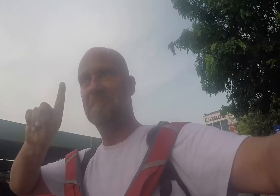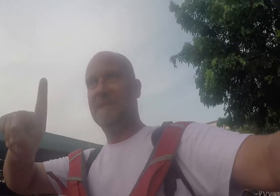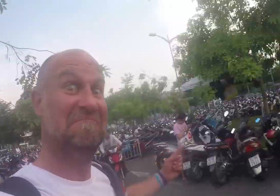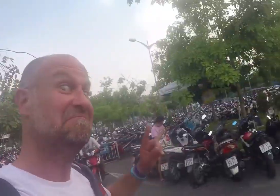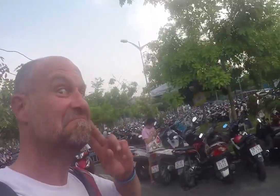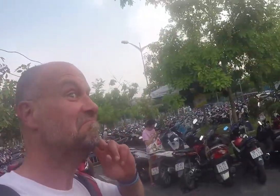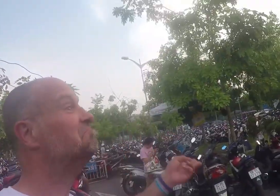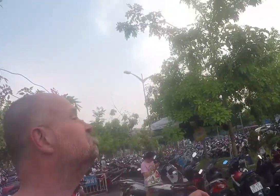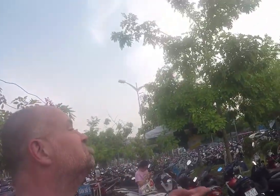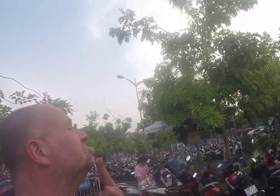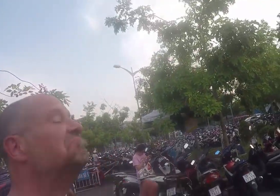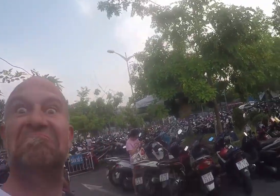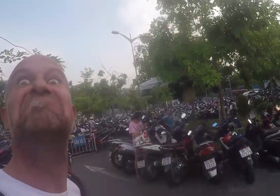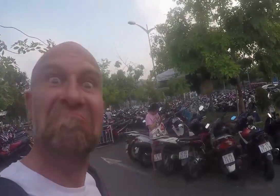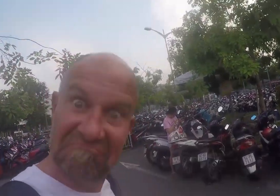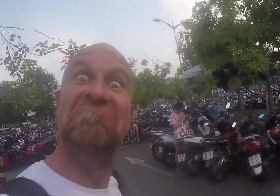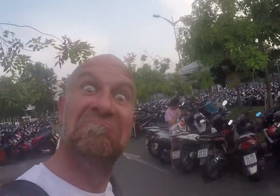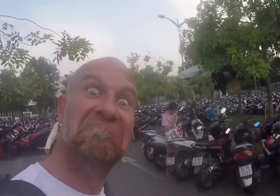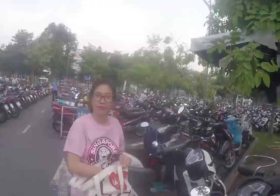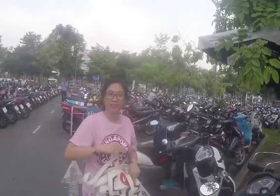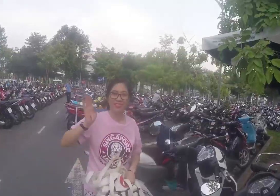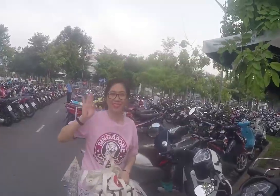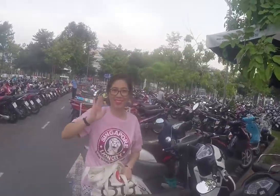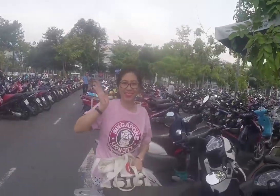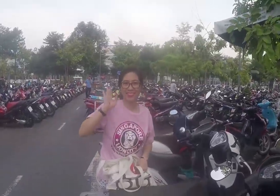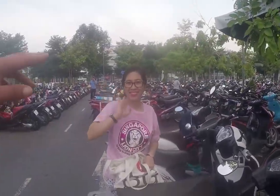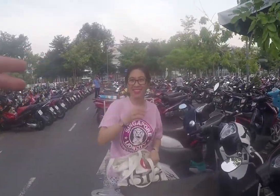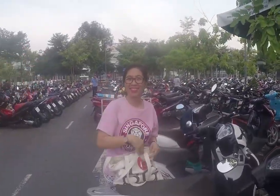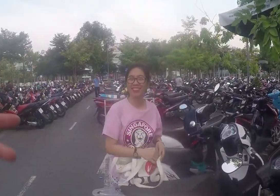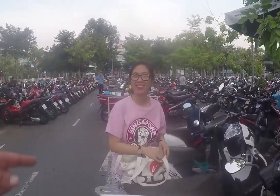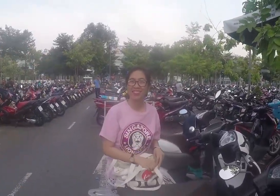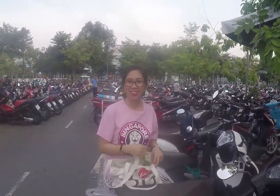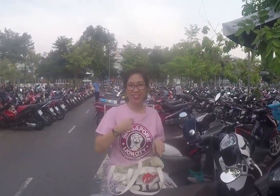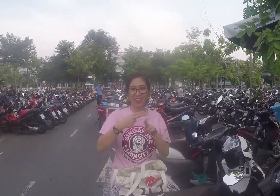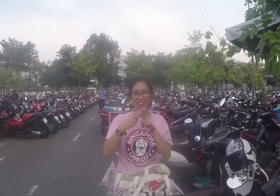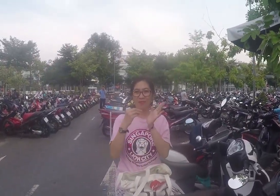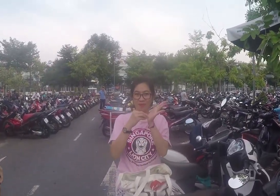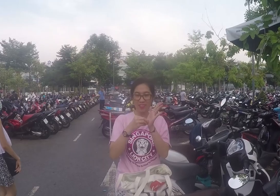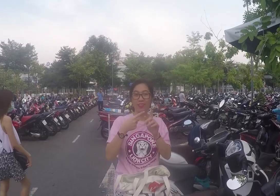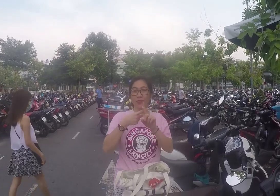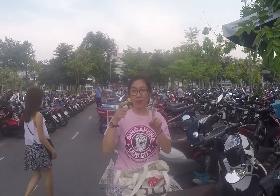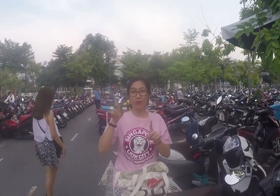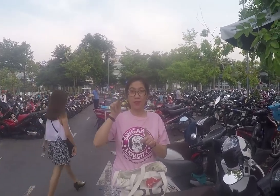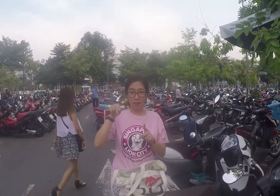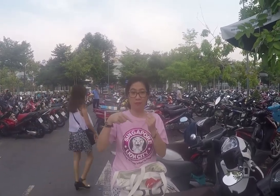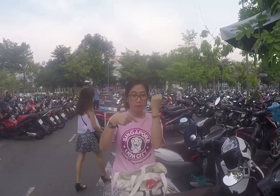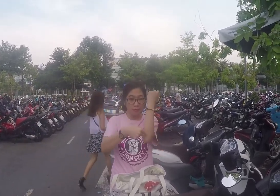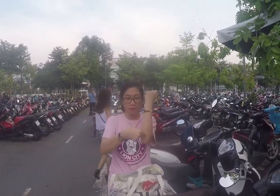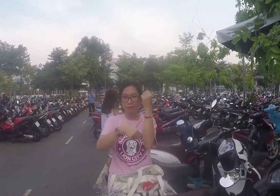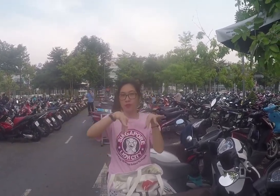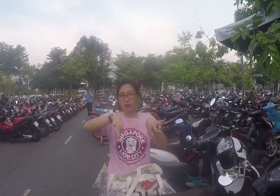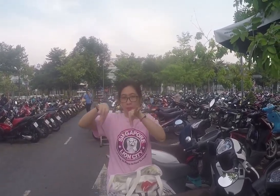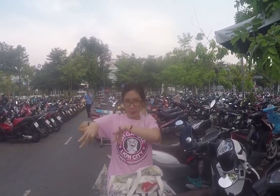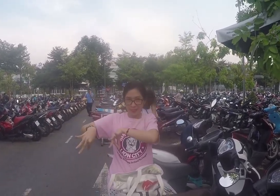Die stocktaube Lady, jawohl. Hi, mein Gebärdenname geht so. Ich komme aus dem Süden, Ho Chi Minh